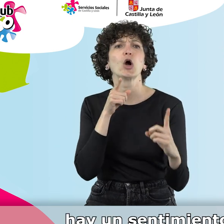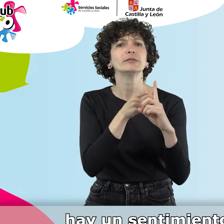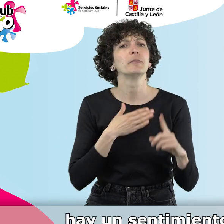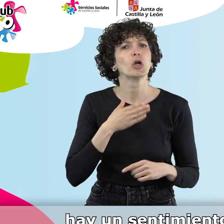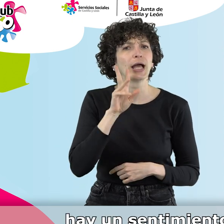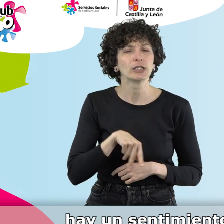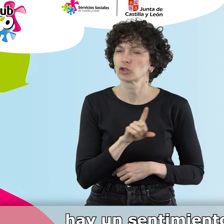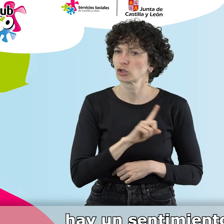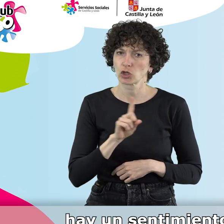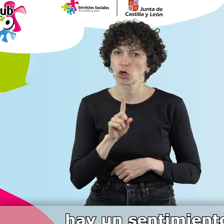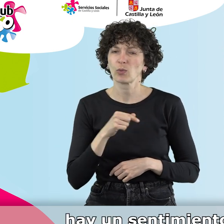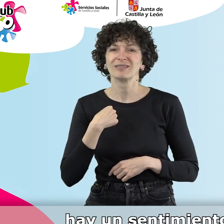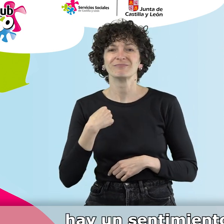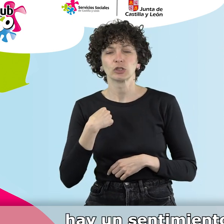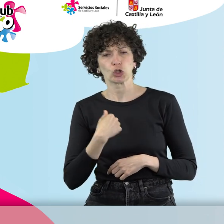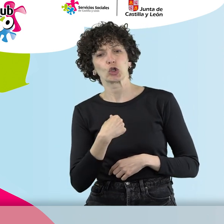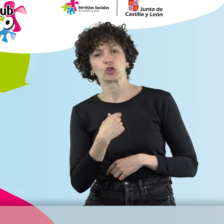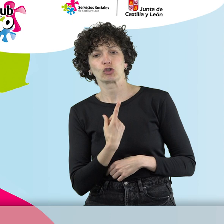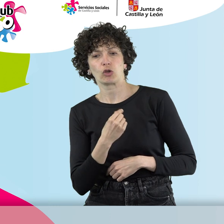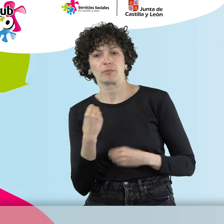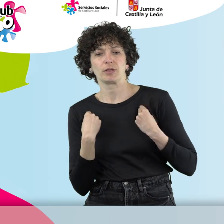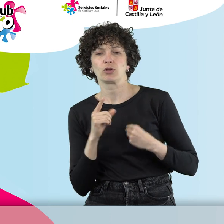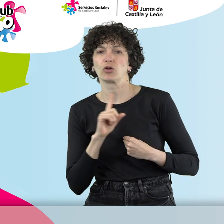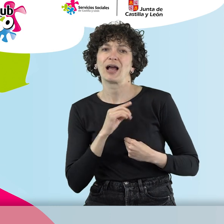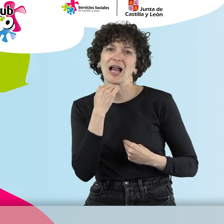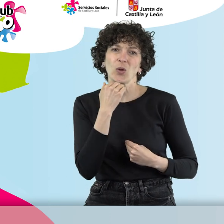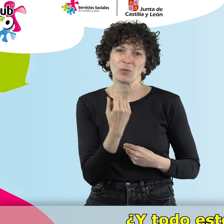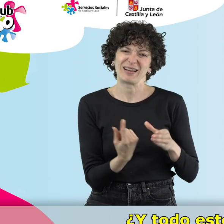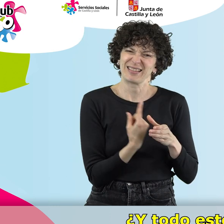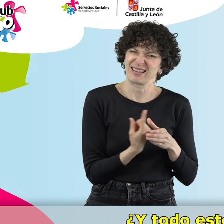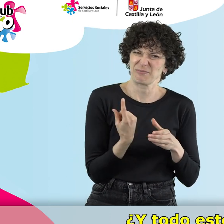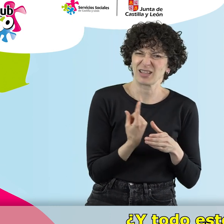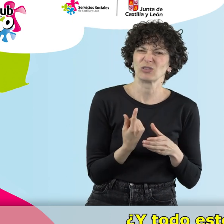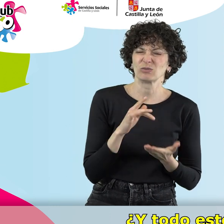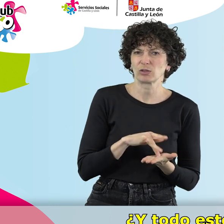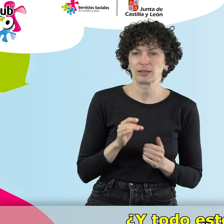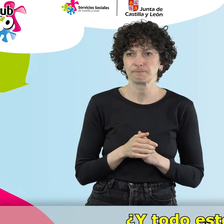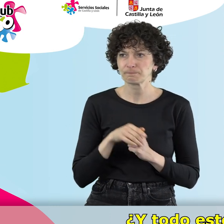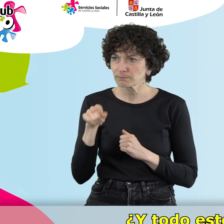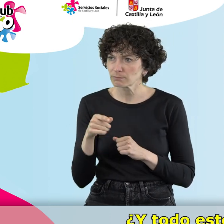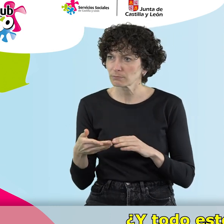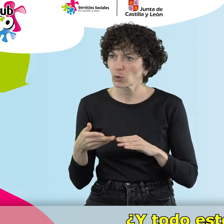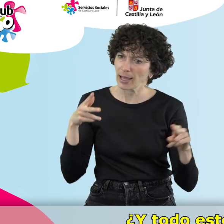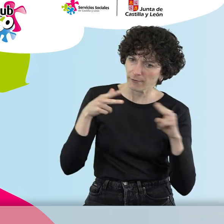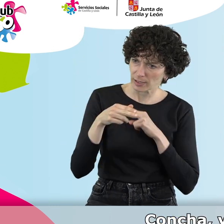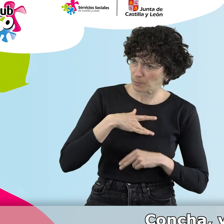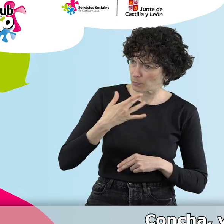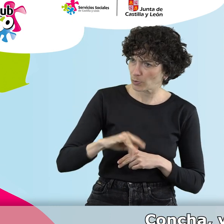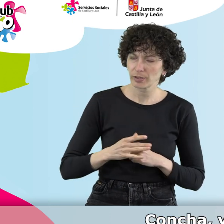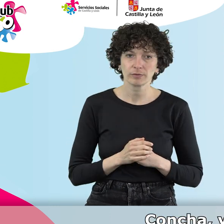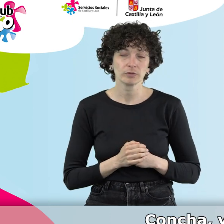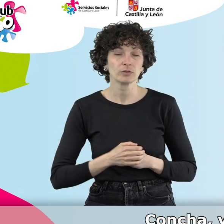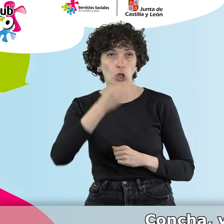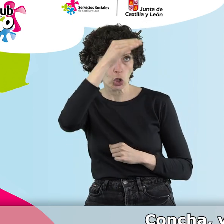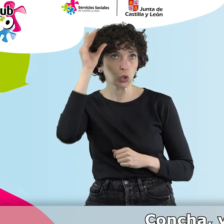de aislamiento que creo que es también constitutivo de lo que es la soledad. ¿Y todo esto, Javier, se puede prevenir? Concha, yo